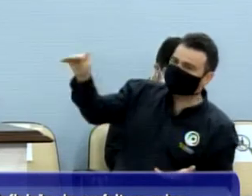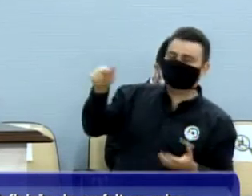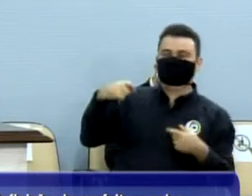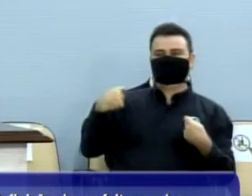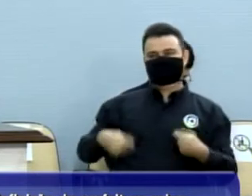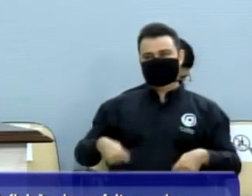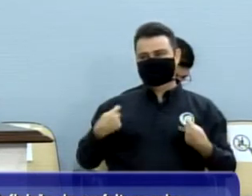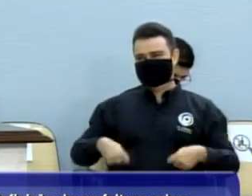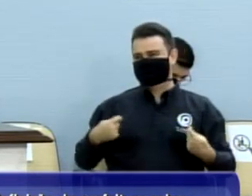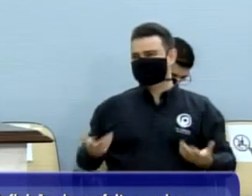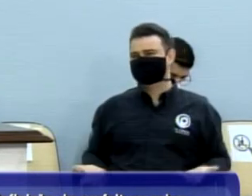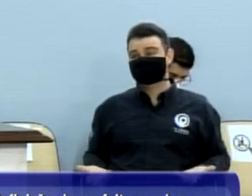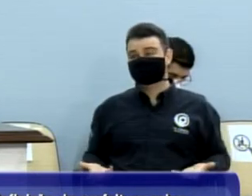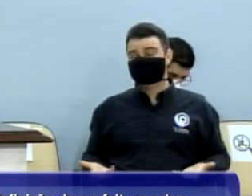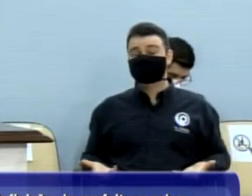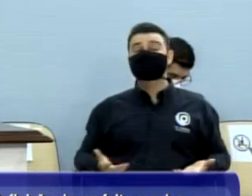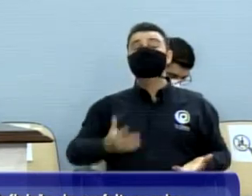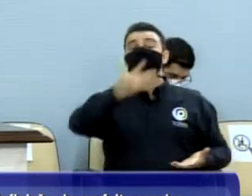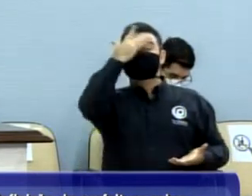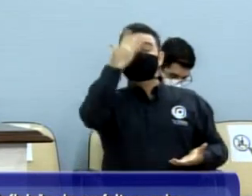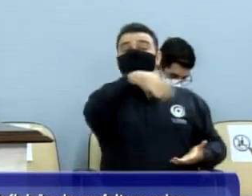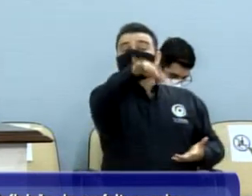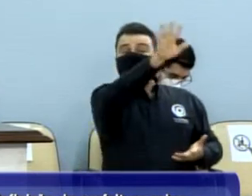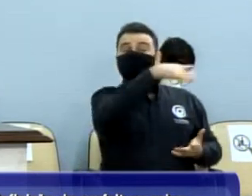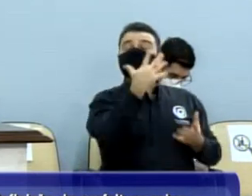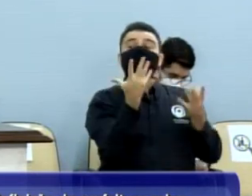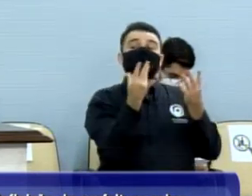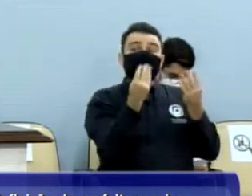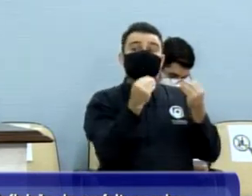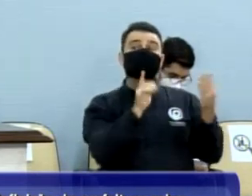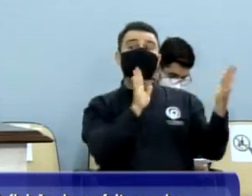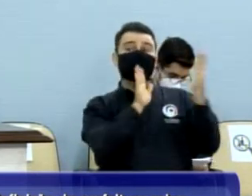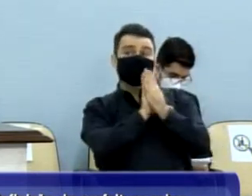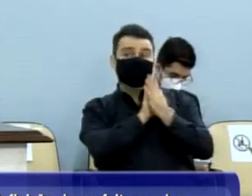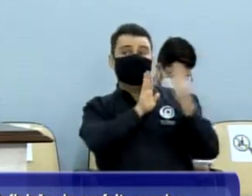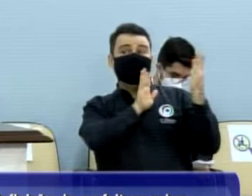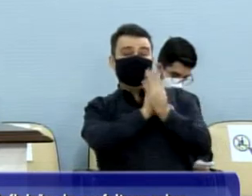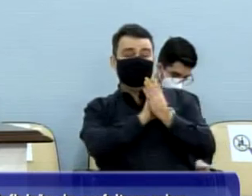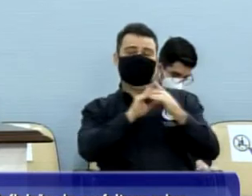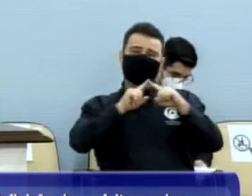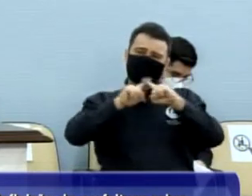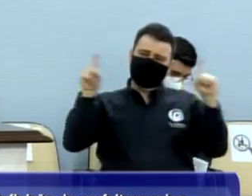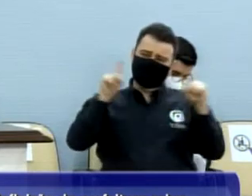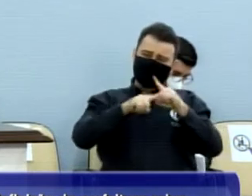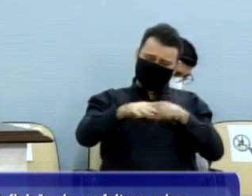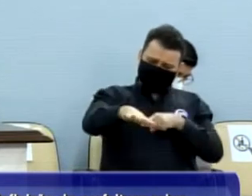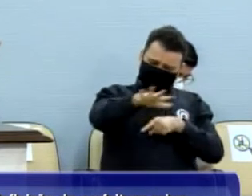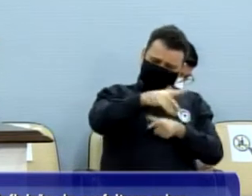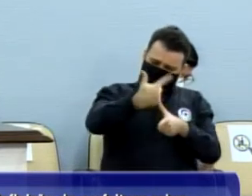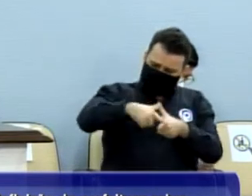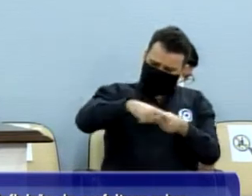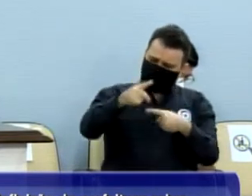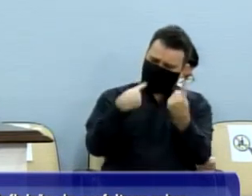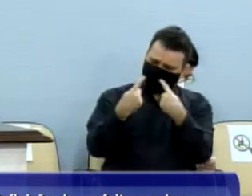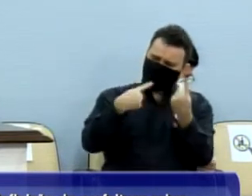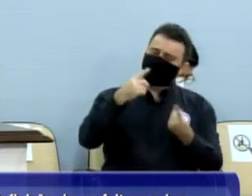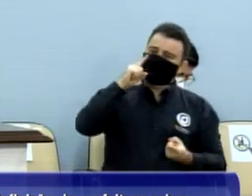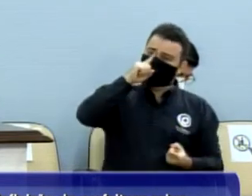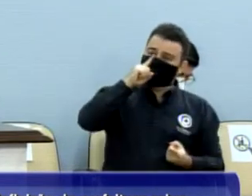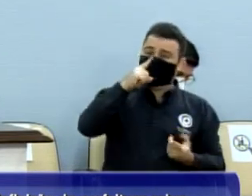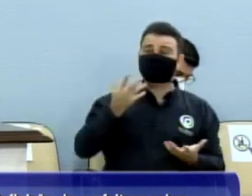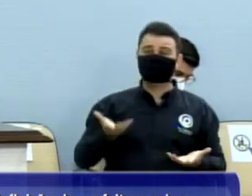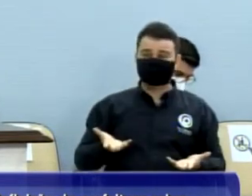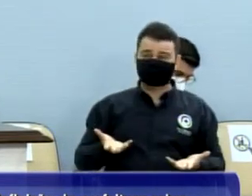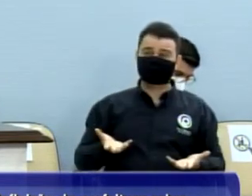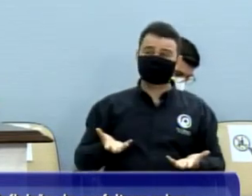tendo muitos munícipes nos procurando e reclamando daquele local. Então, quero ver com os vereadores aí,